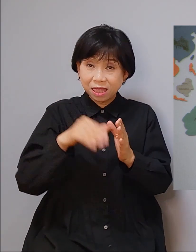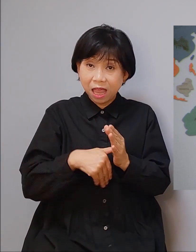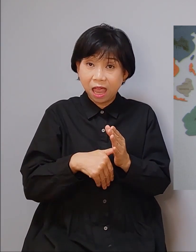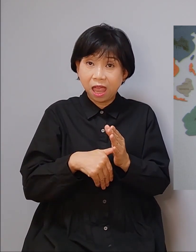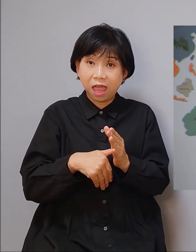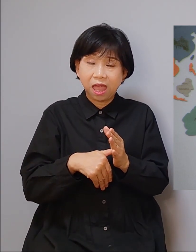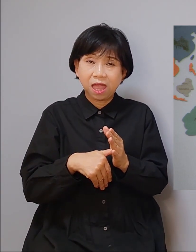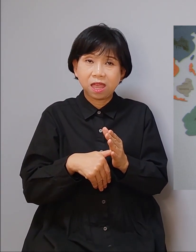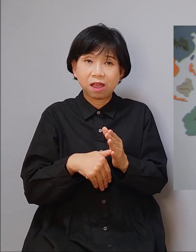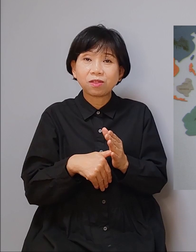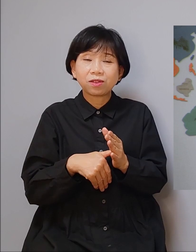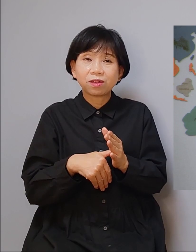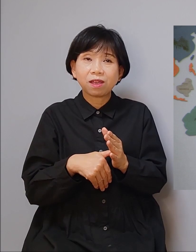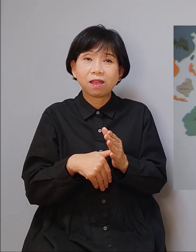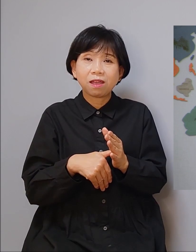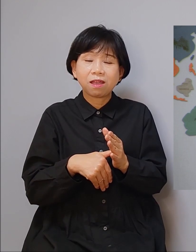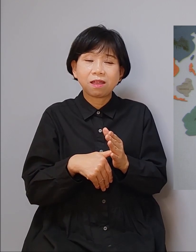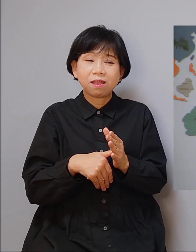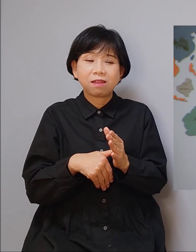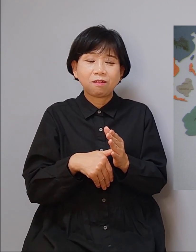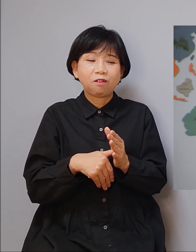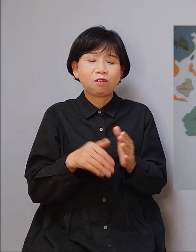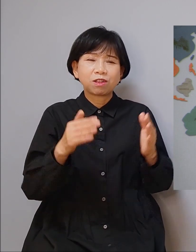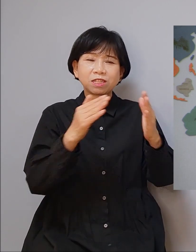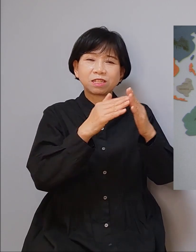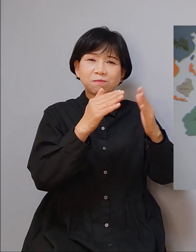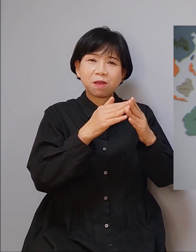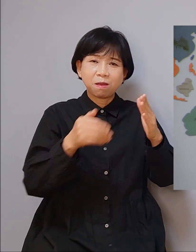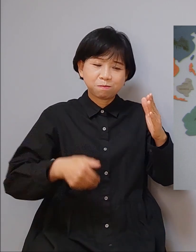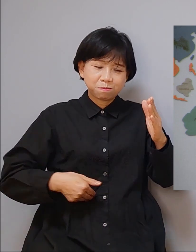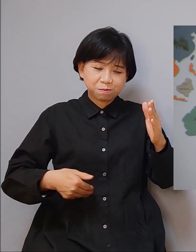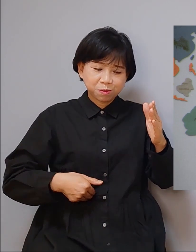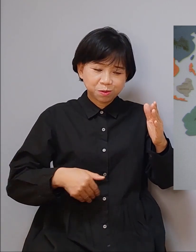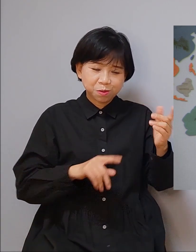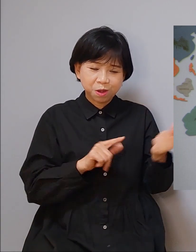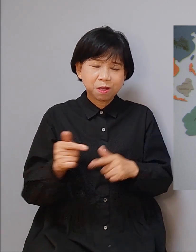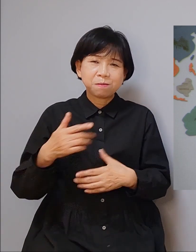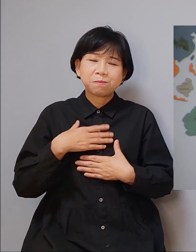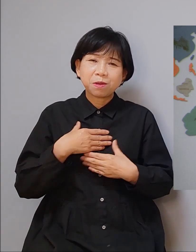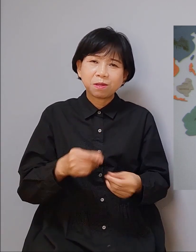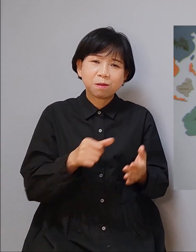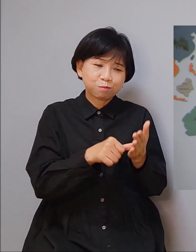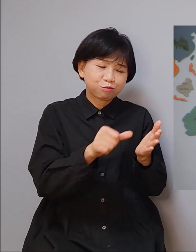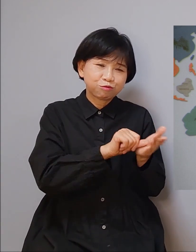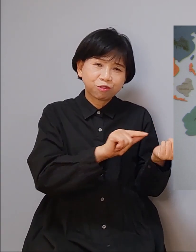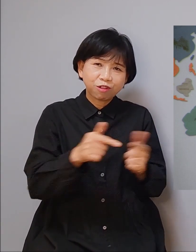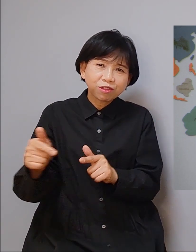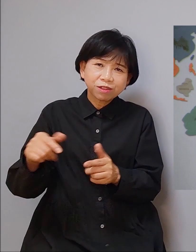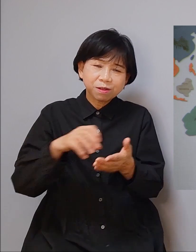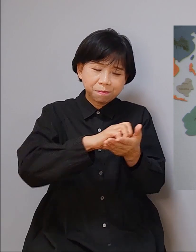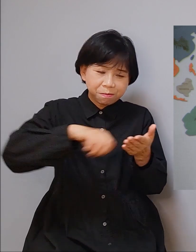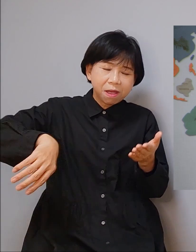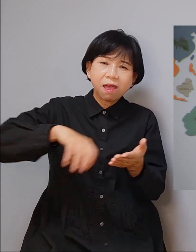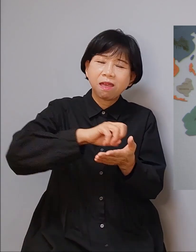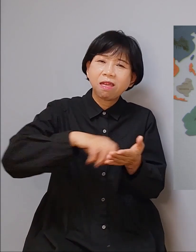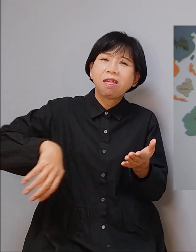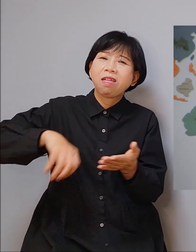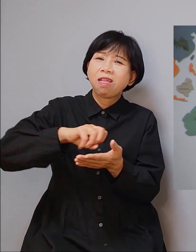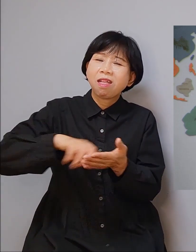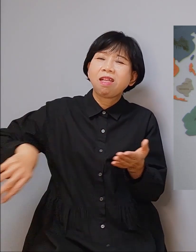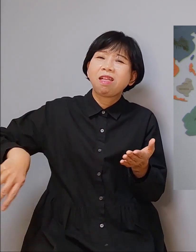것들을 하나하나 걷어냅니다. 그것들을 하나씩 없앨수록 둥지는 점점 덜 편한